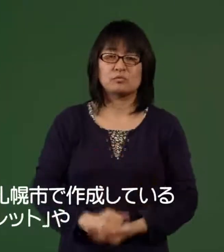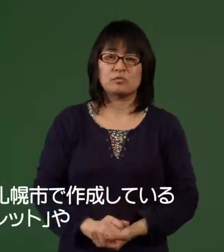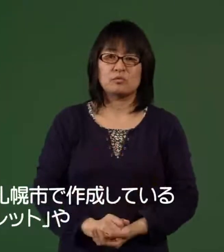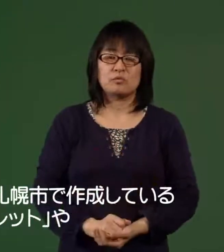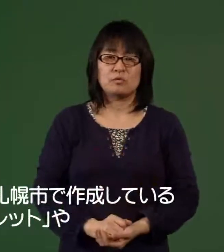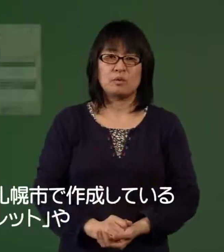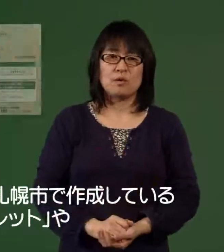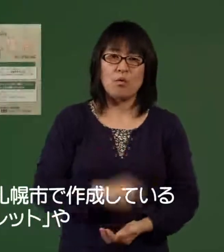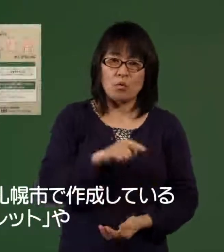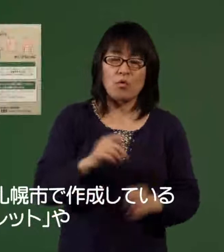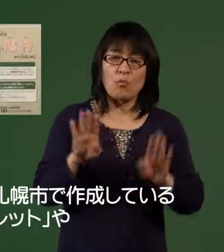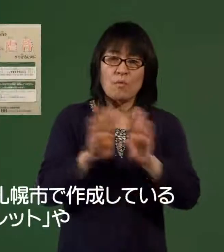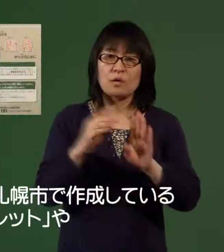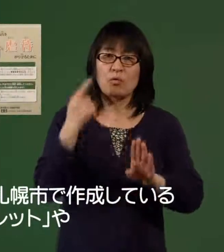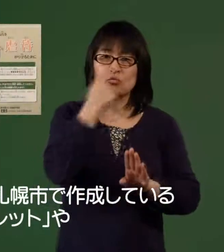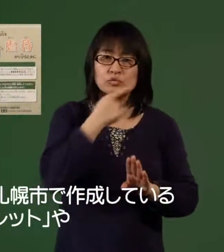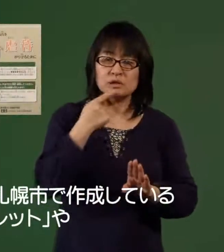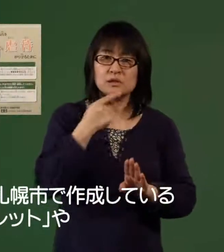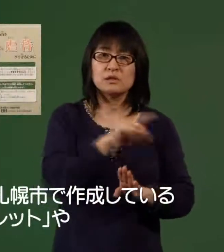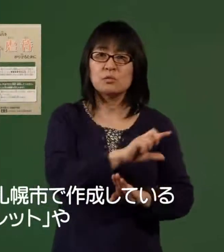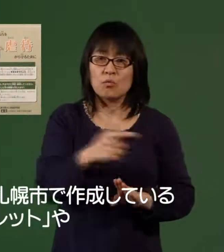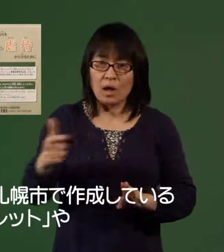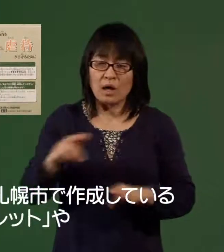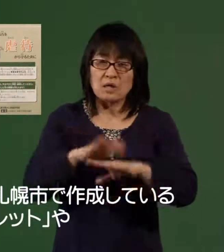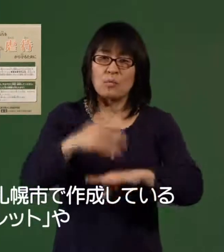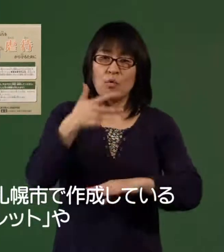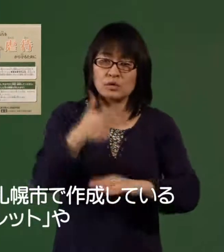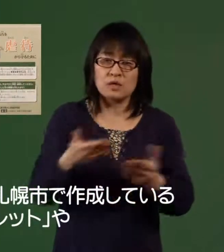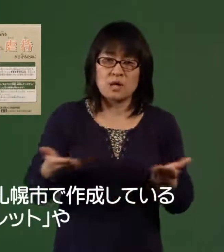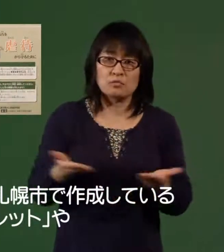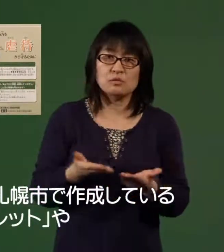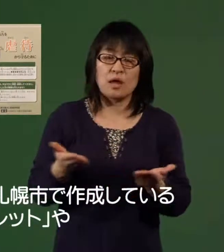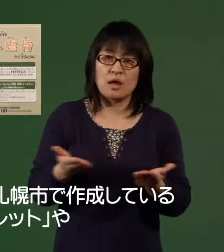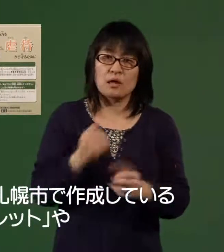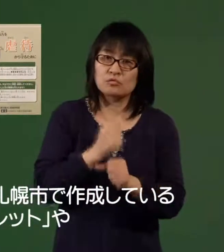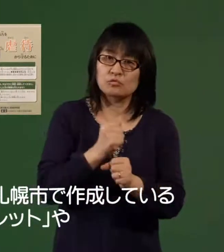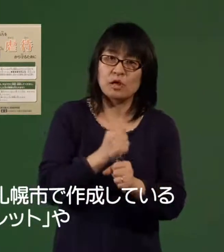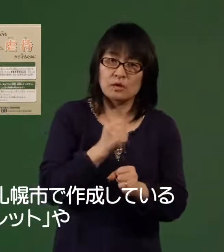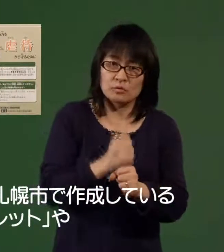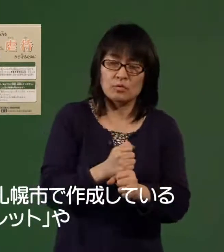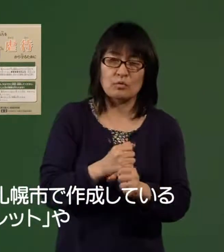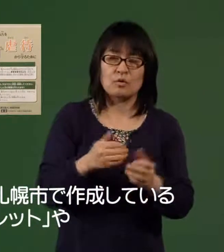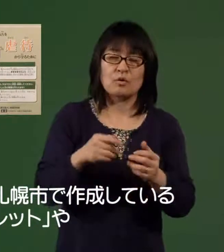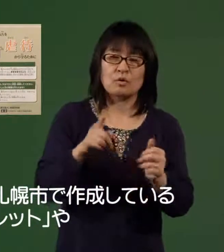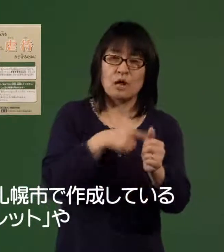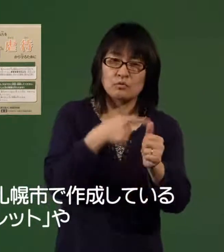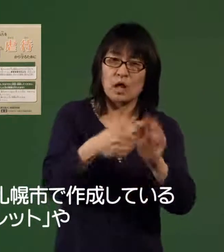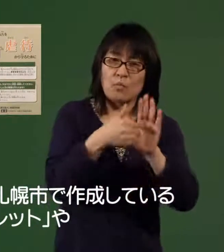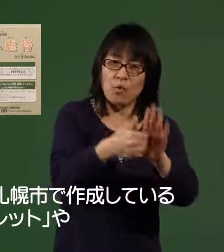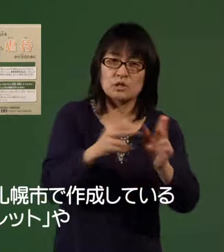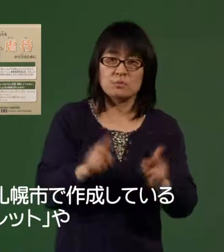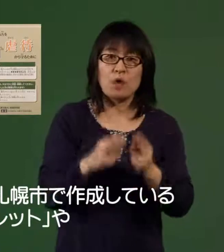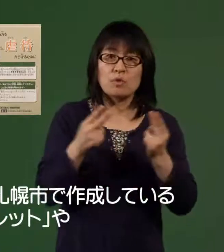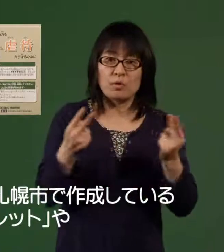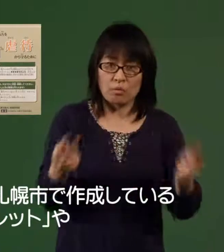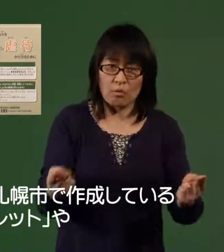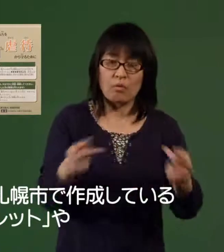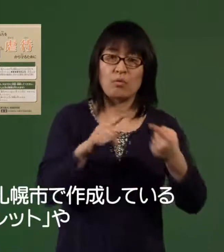なおこれらの窓口については札幌市で作成しております虐待防止パンフレッド